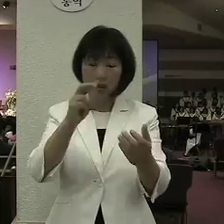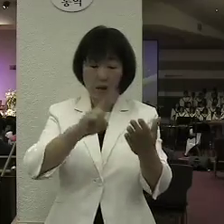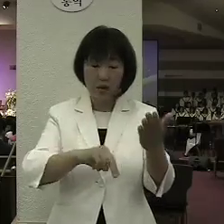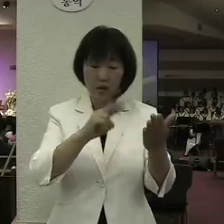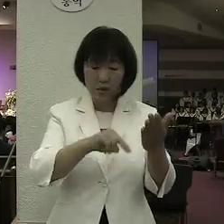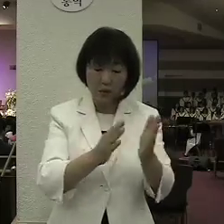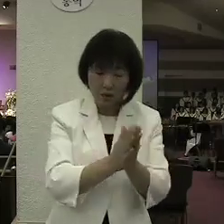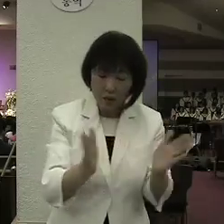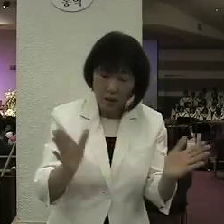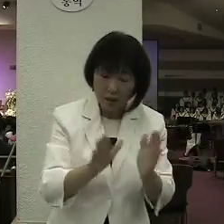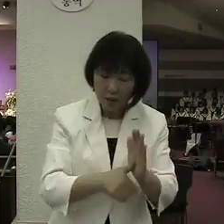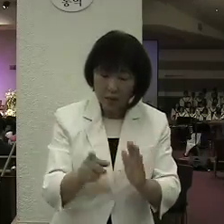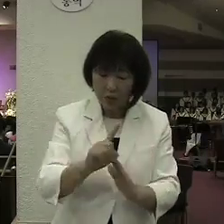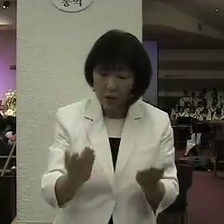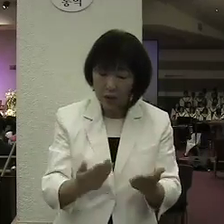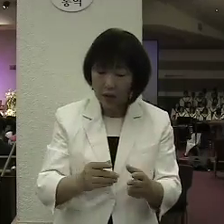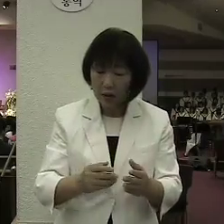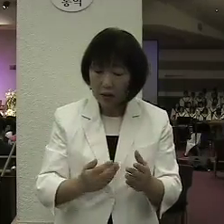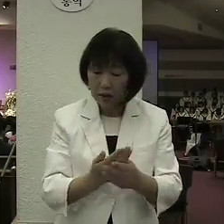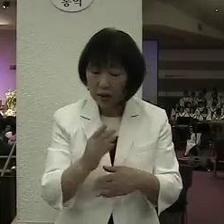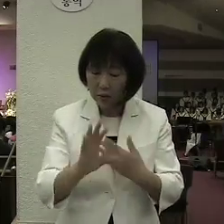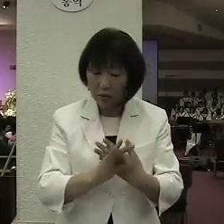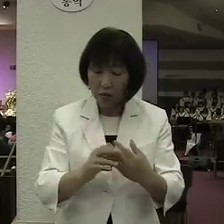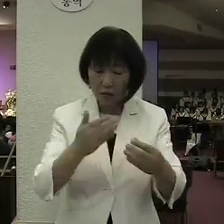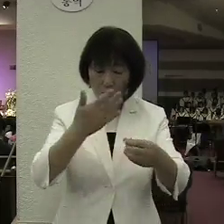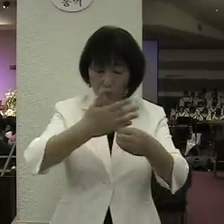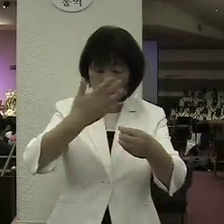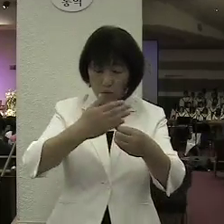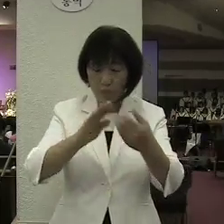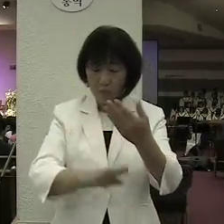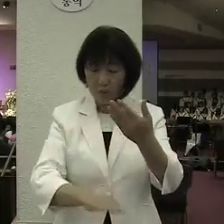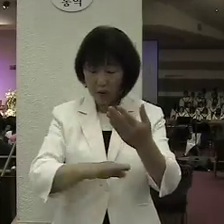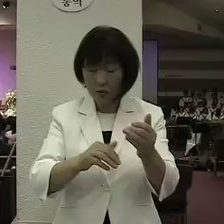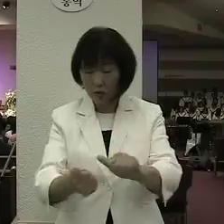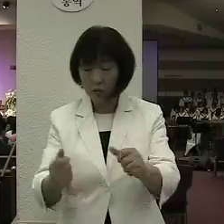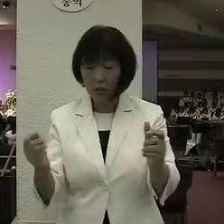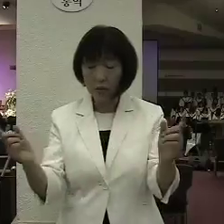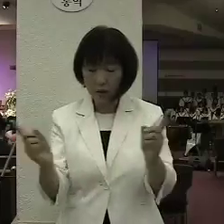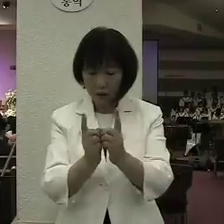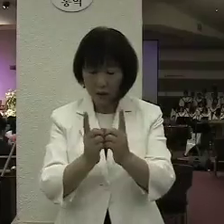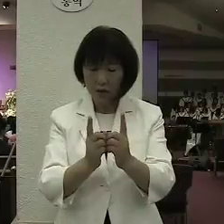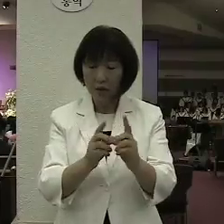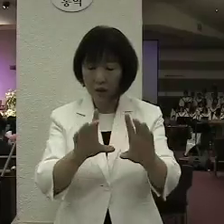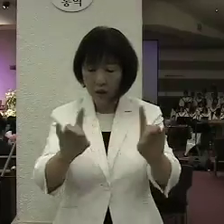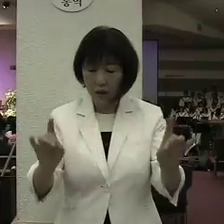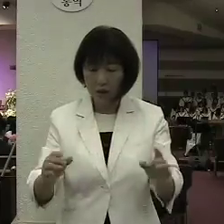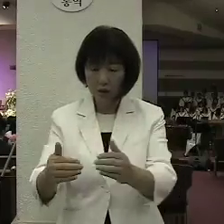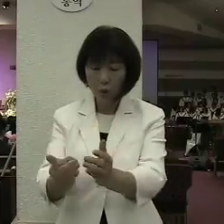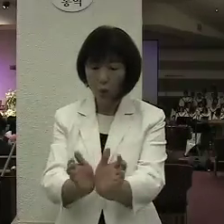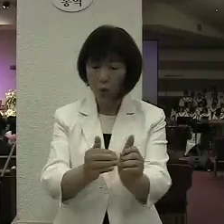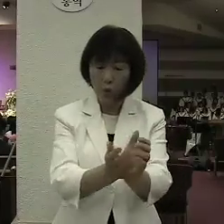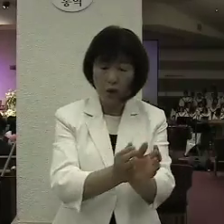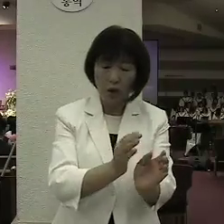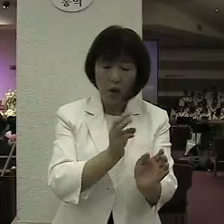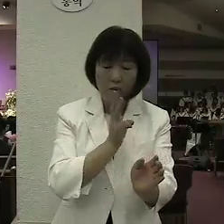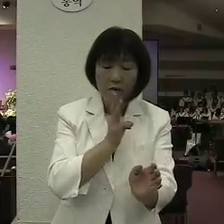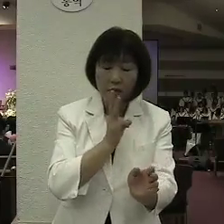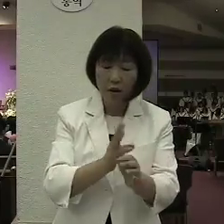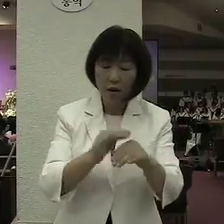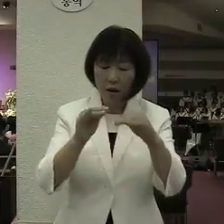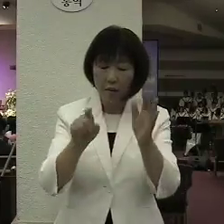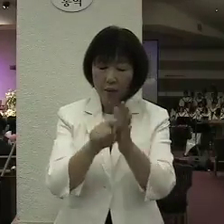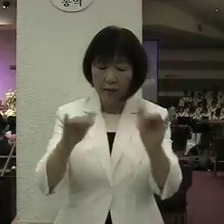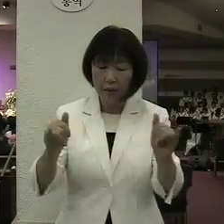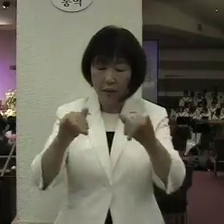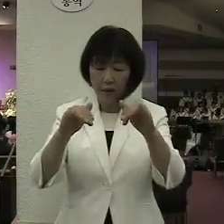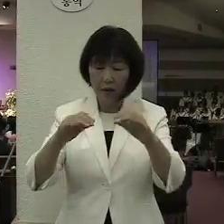이제 우리가 할 수 있는 것도 한 가지 킹덤 드림을 갖고 사는 것이 지금은 울 때가 아닙니다. 지금은 담대하게 기도할